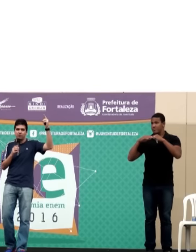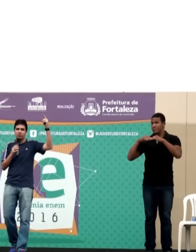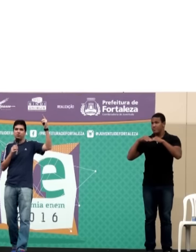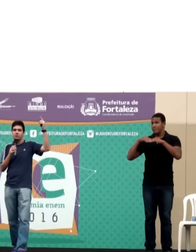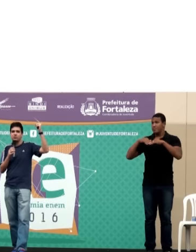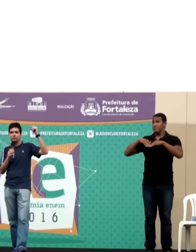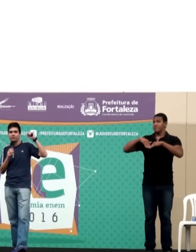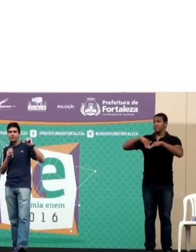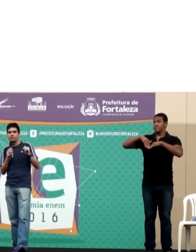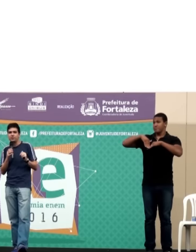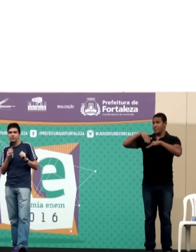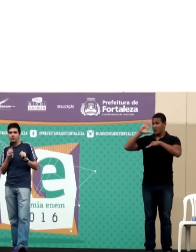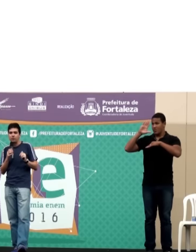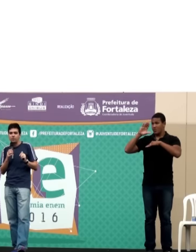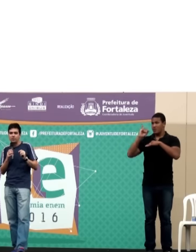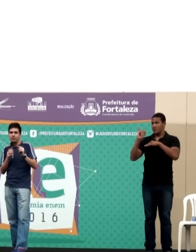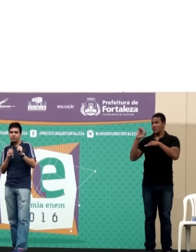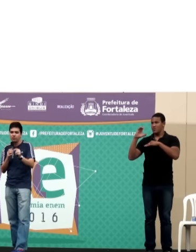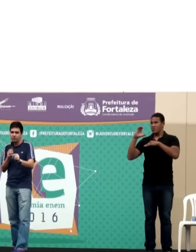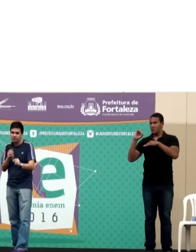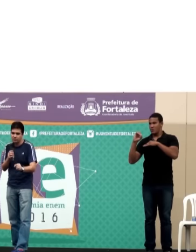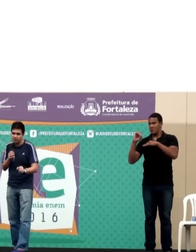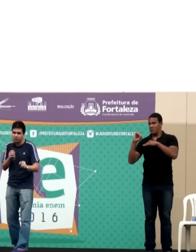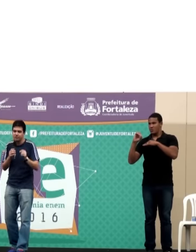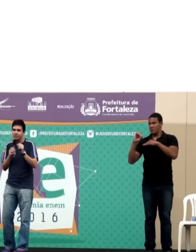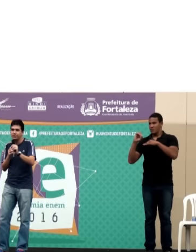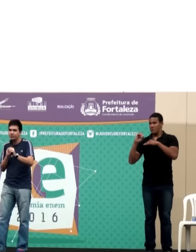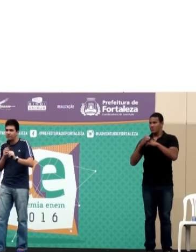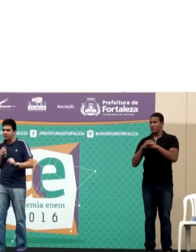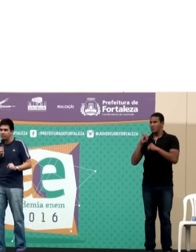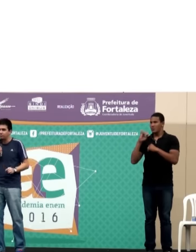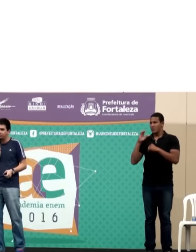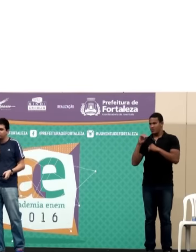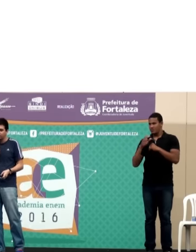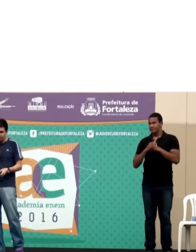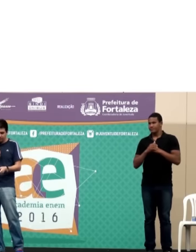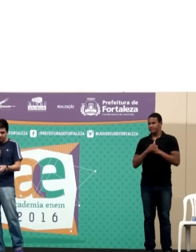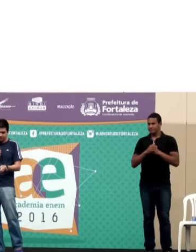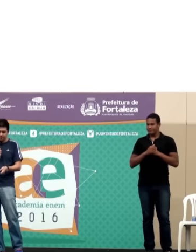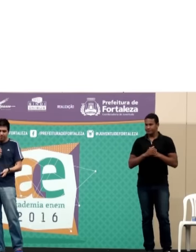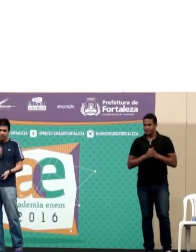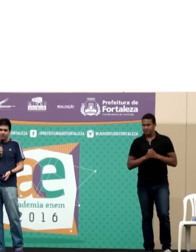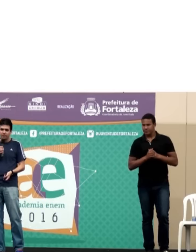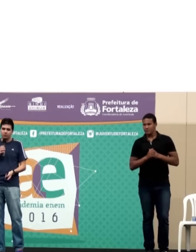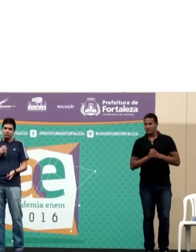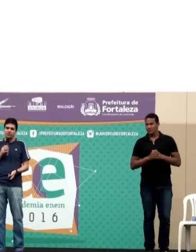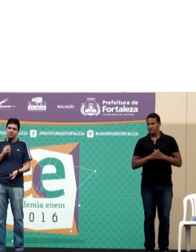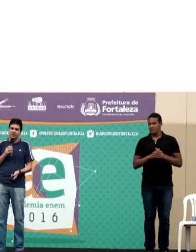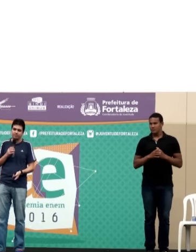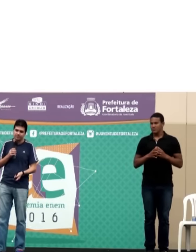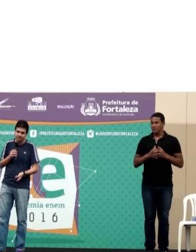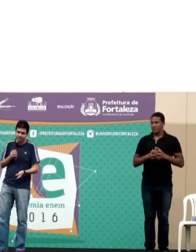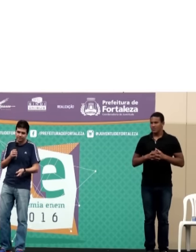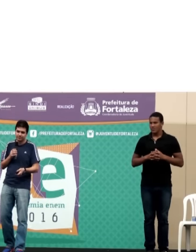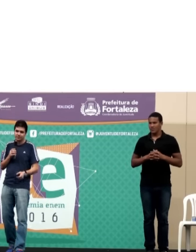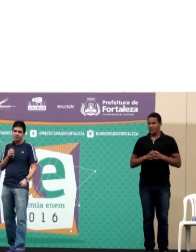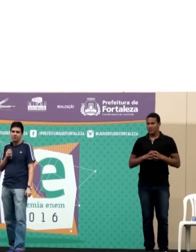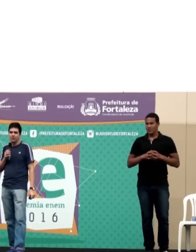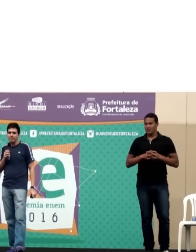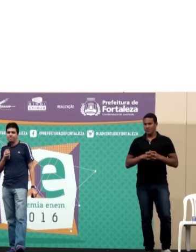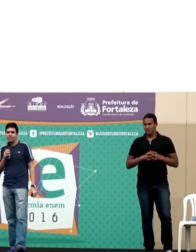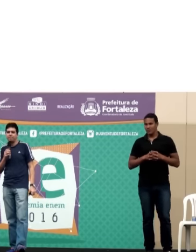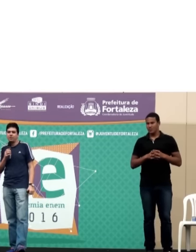for maior, sufixo ico, hidróxido estânico. Ok? Outro exemplo.